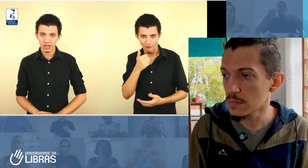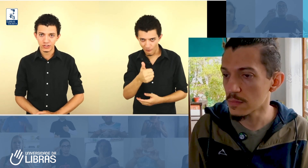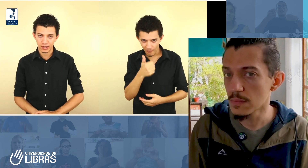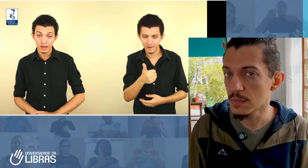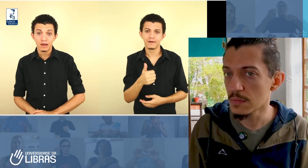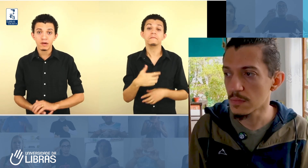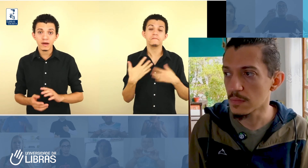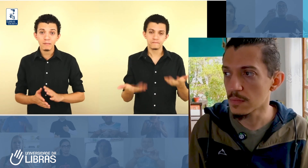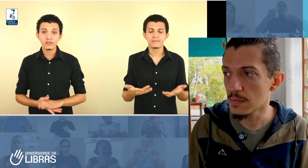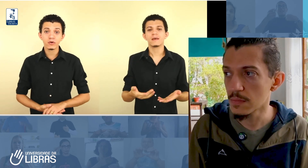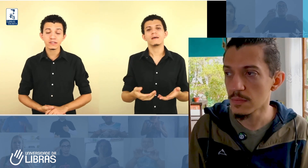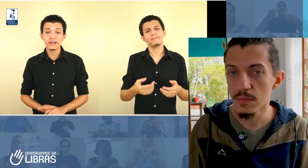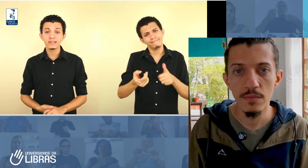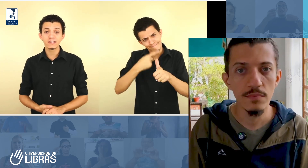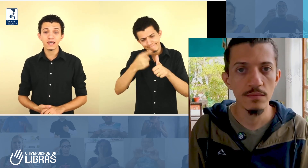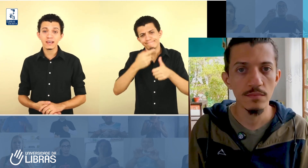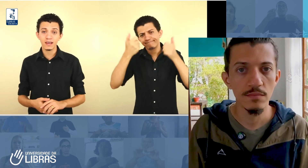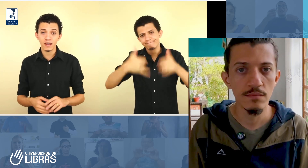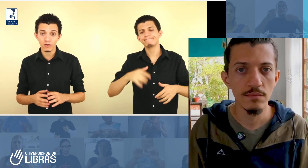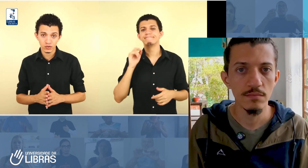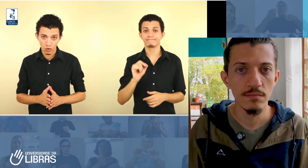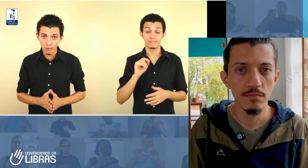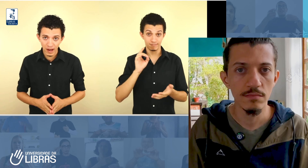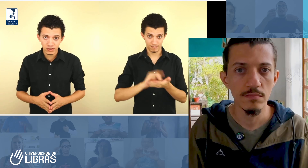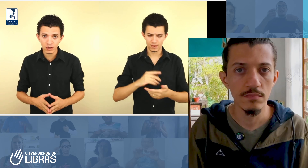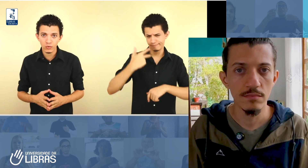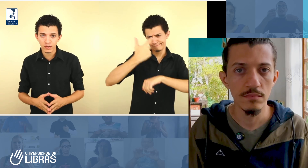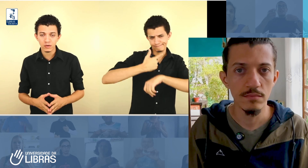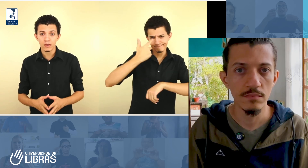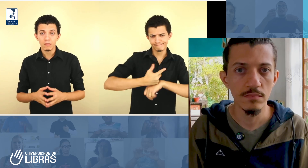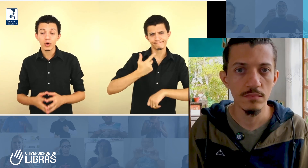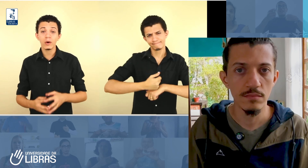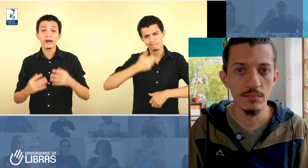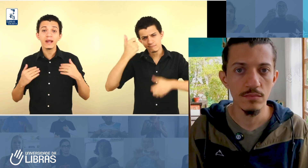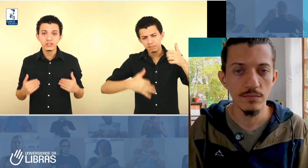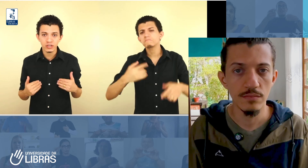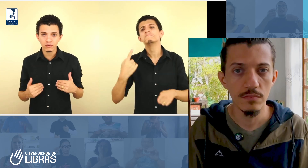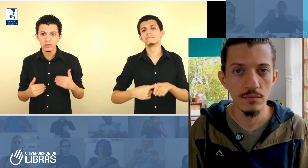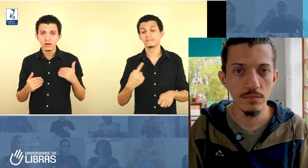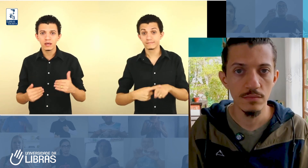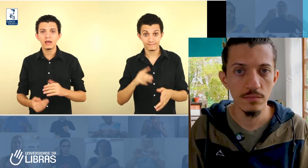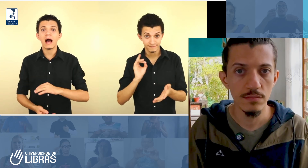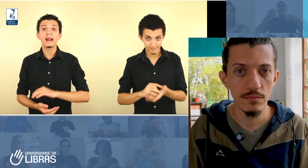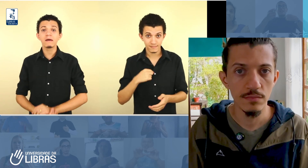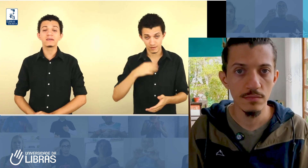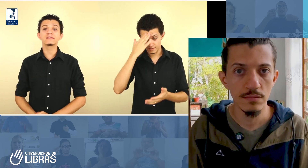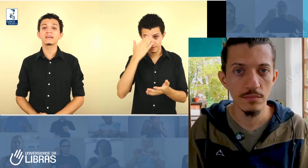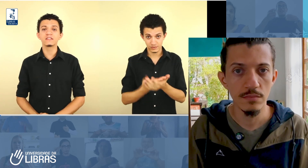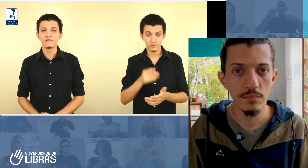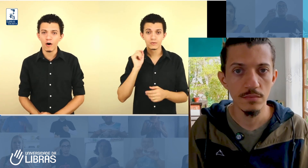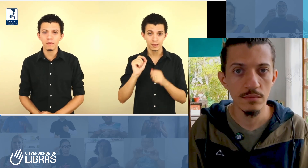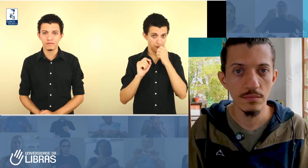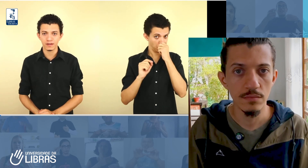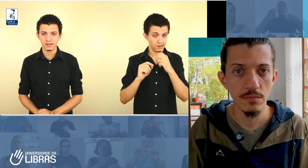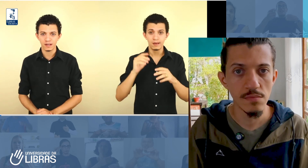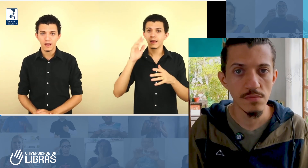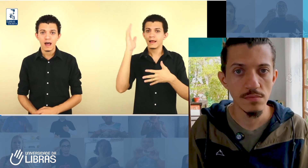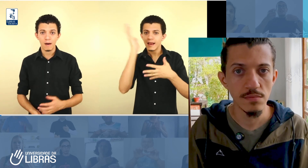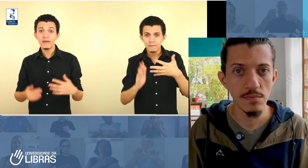a dia. Primeiramente, eu gostaria de dizer que eu estou compartilhando isso porque eu acredito que a Libras transforma vidas. A minha